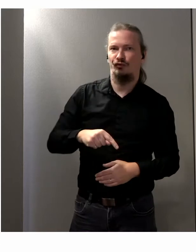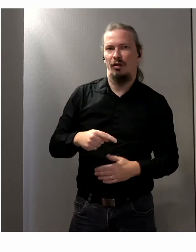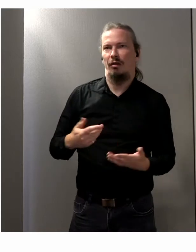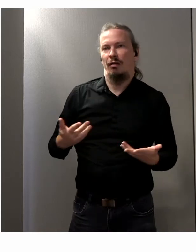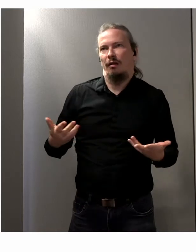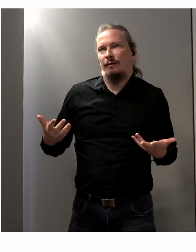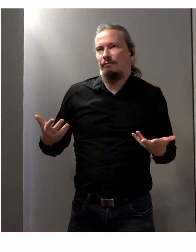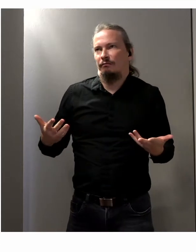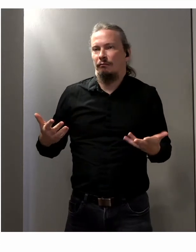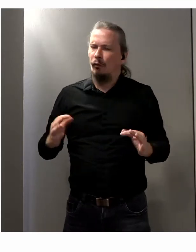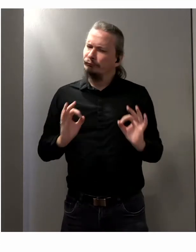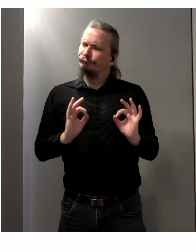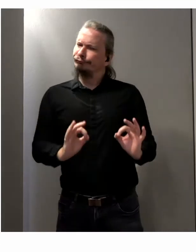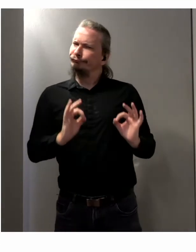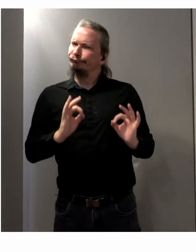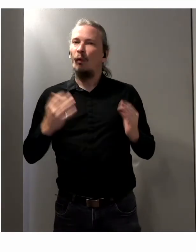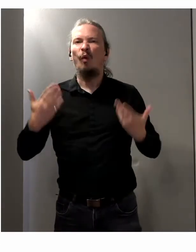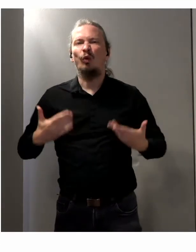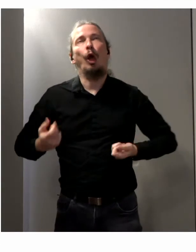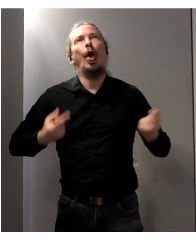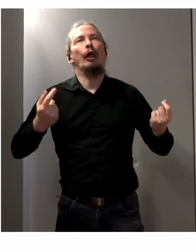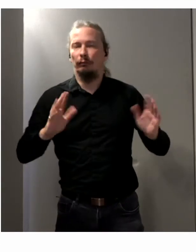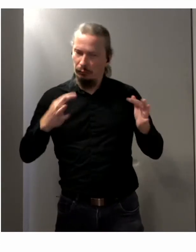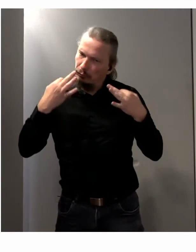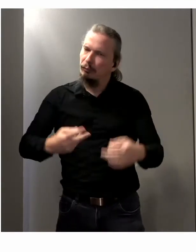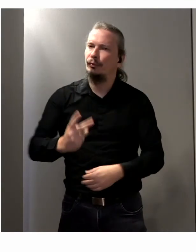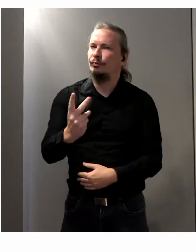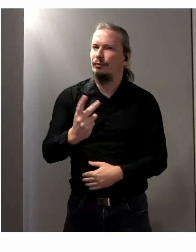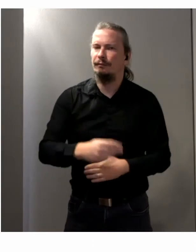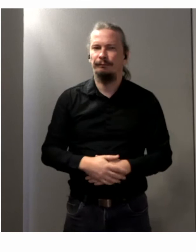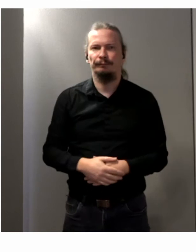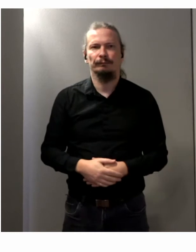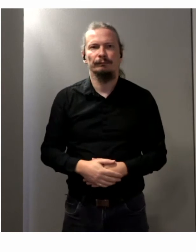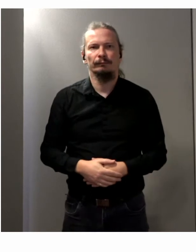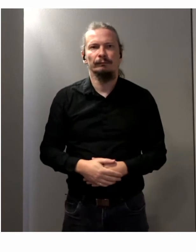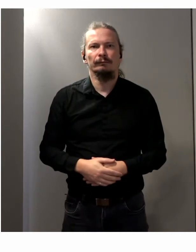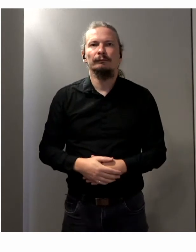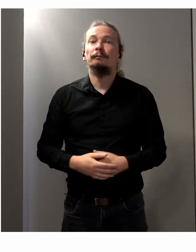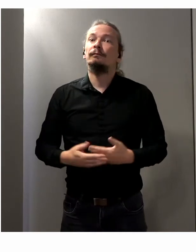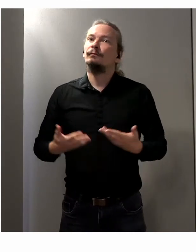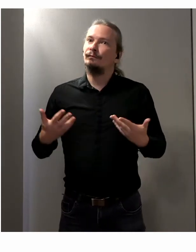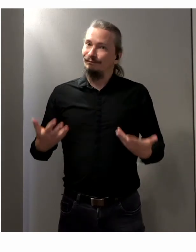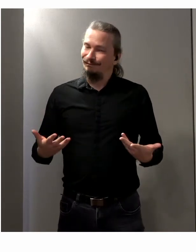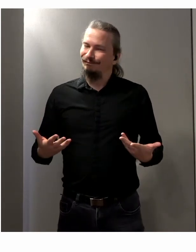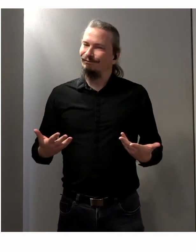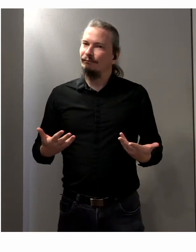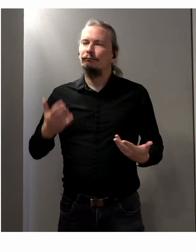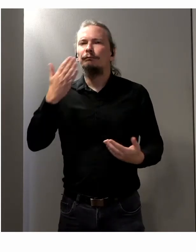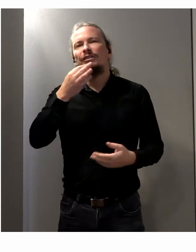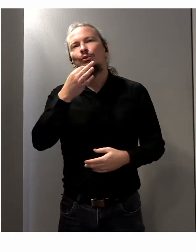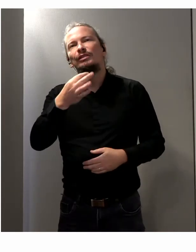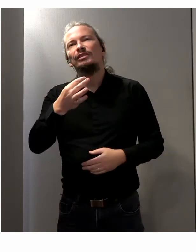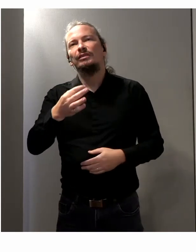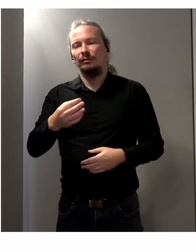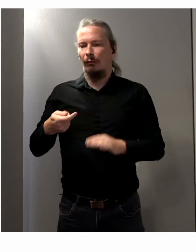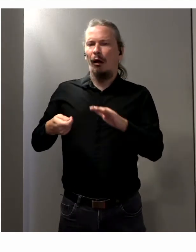à être plus raisonnable qu'elle n'est actuellement. Dire que l'allocation,